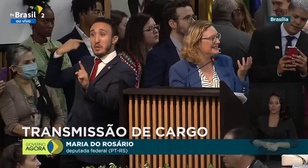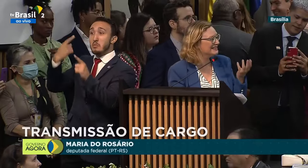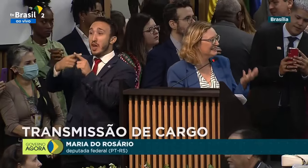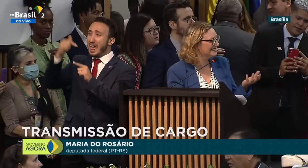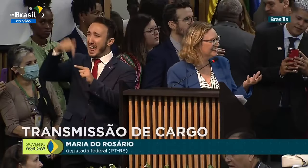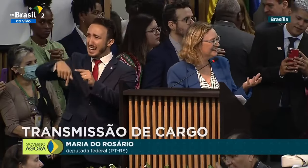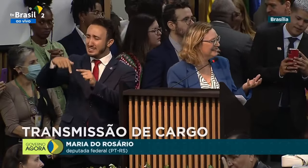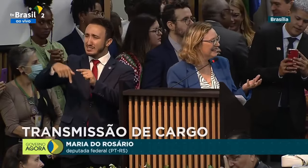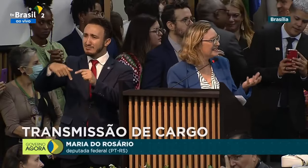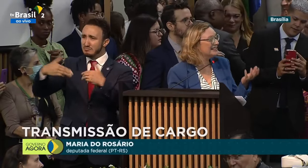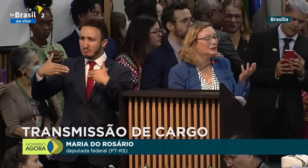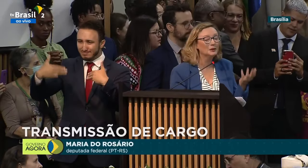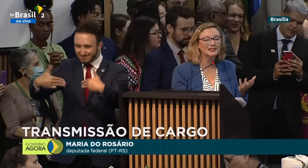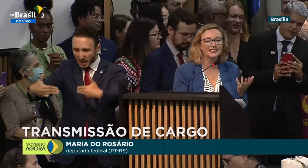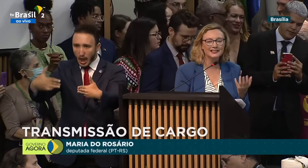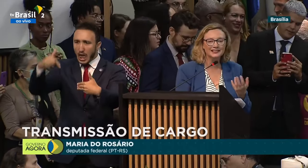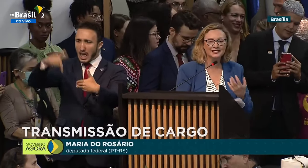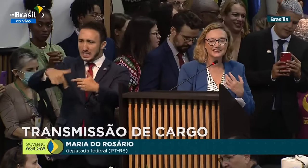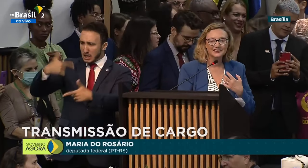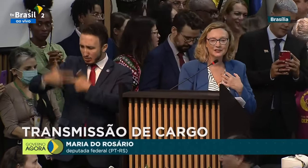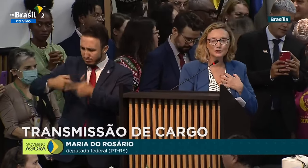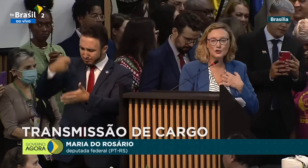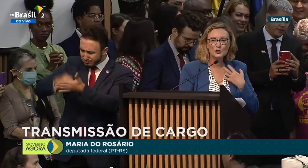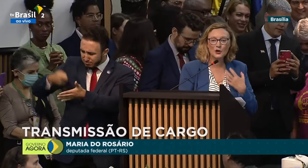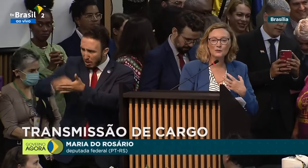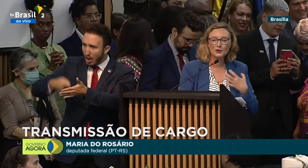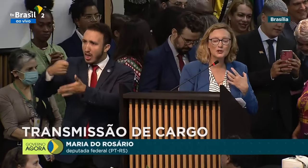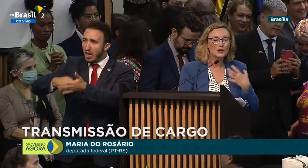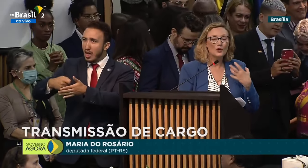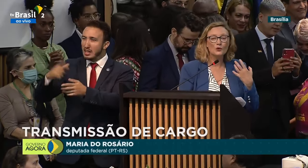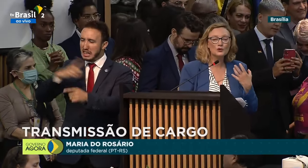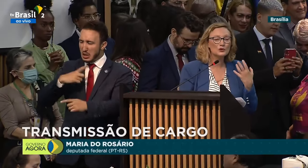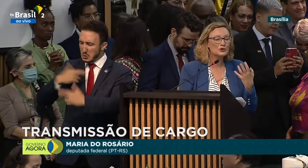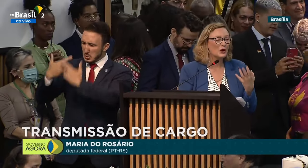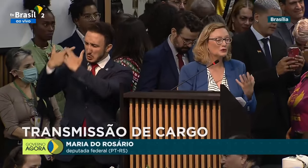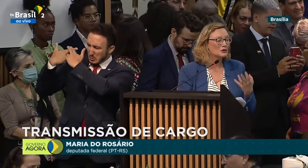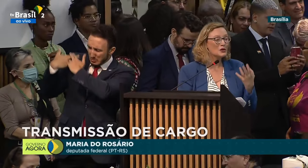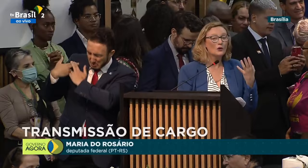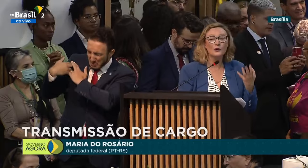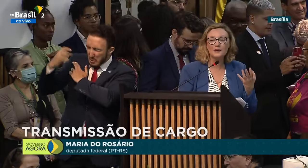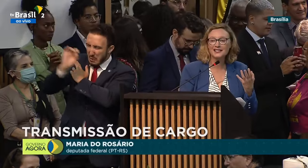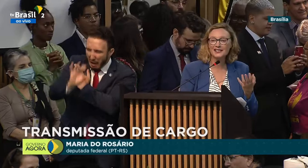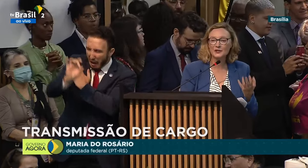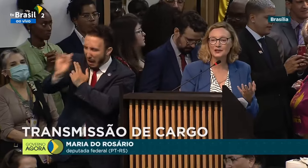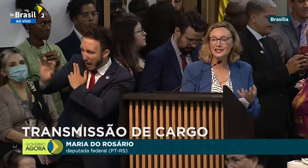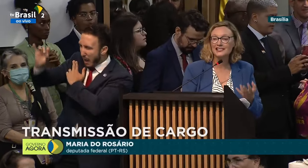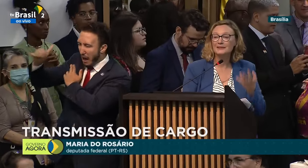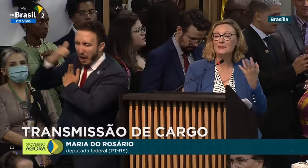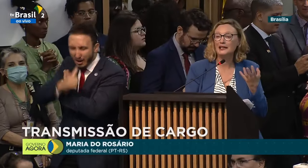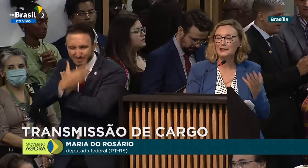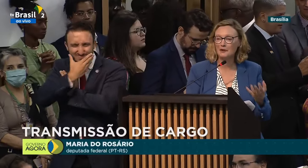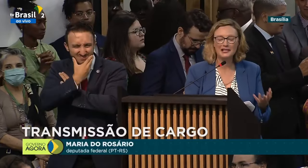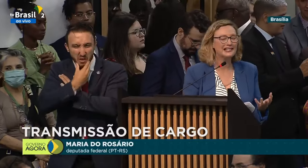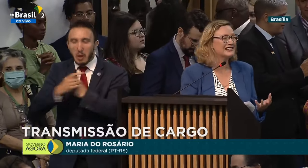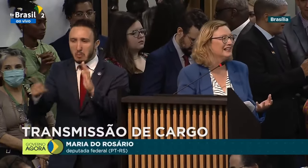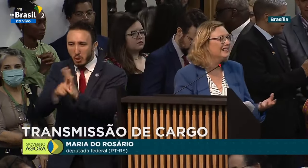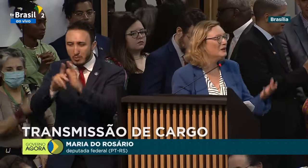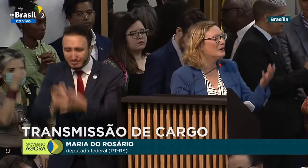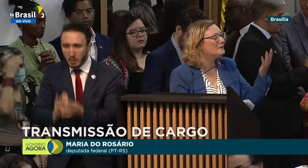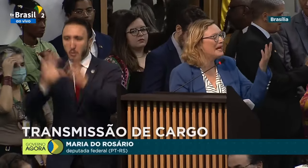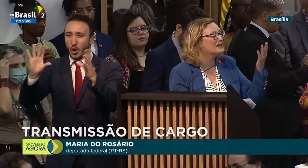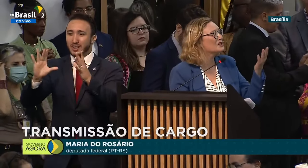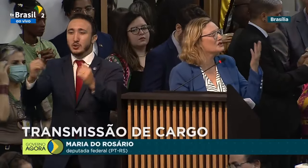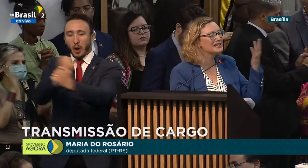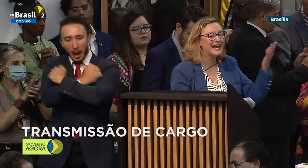pasta erguida essa luta erguida nos ombros uns dos outros umas das outras pela democracia